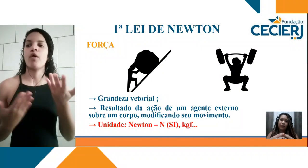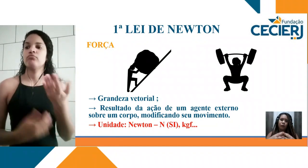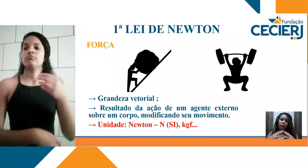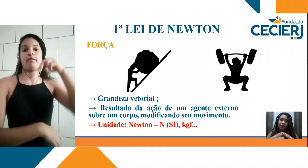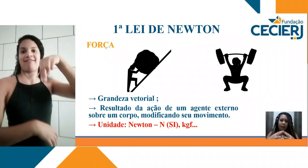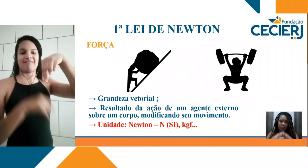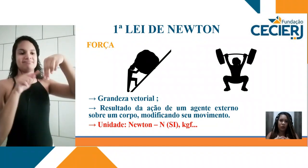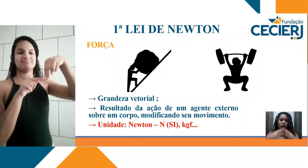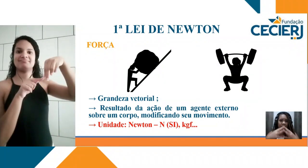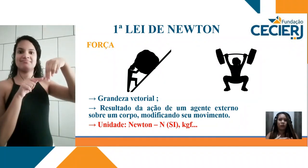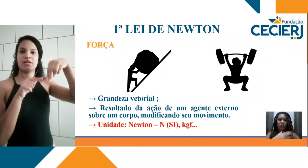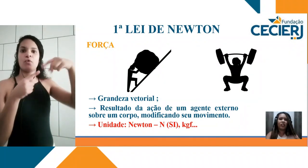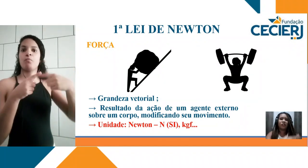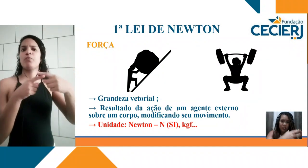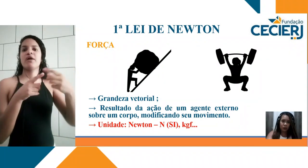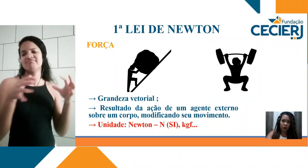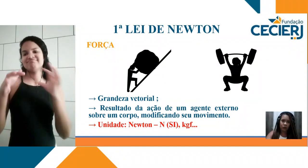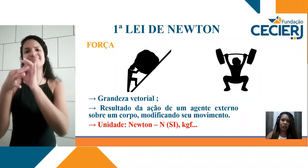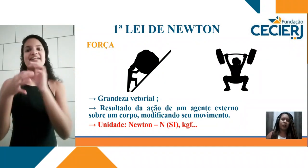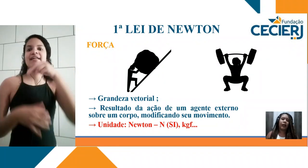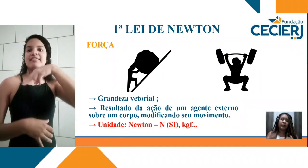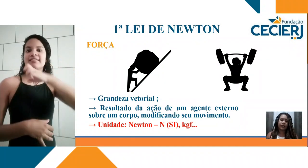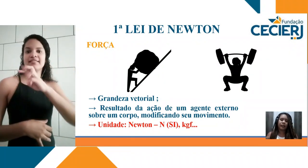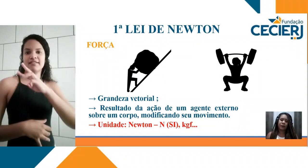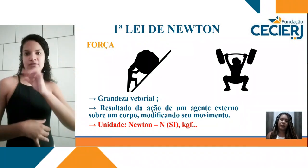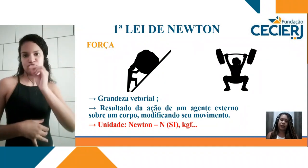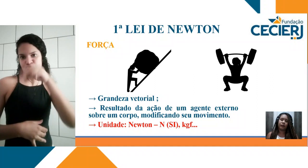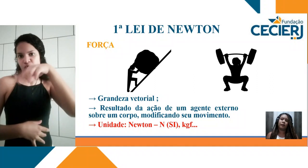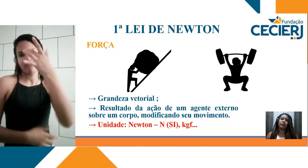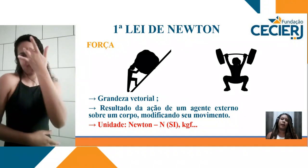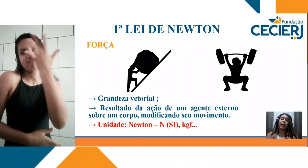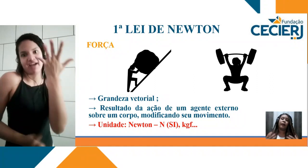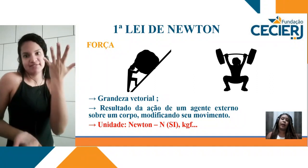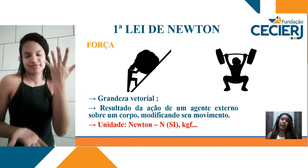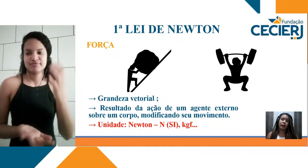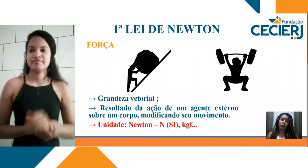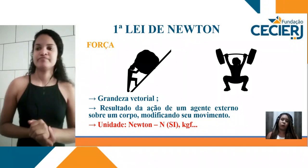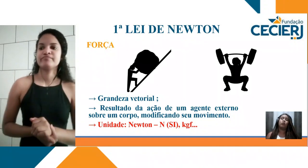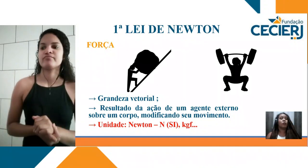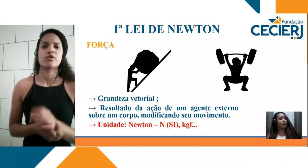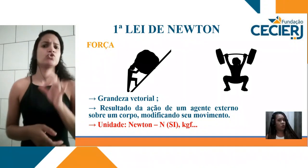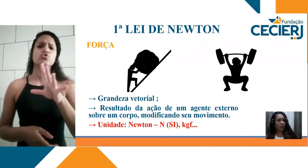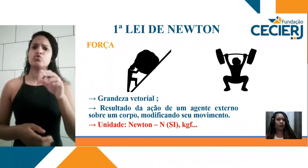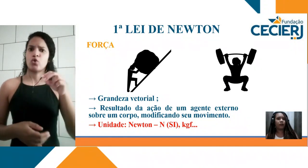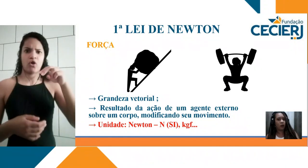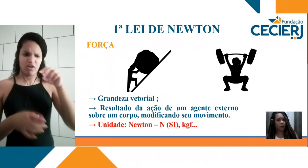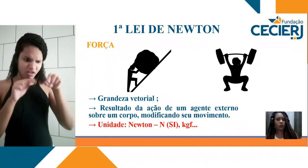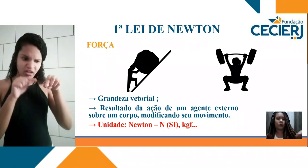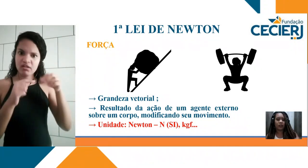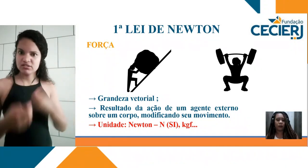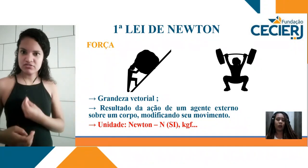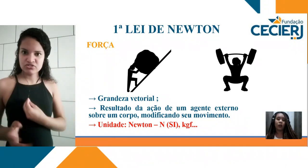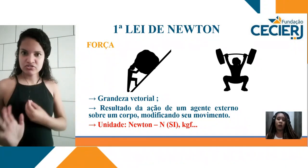estar trabalhando primeiramente isso dentro das leis de Newton. A letra que representa é N maiúsculo. Só existe ela? Não.